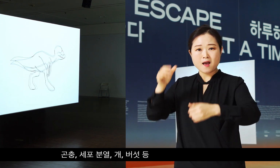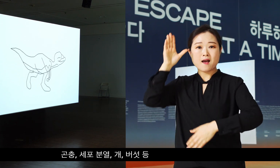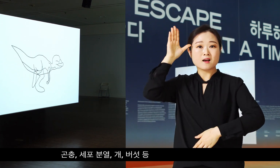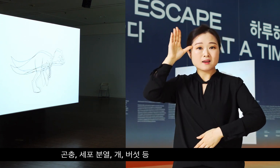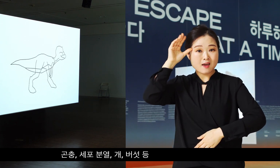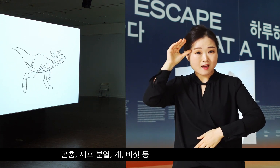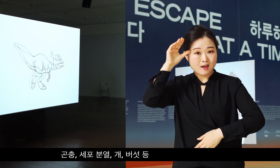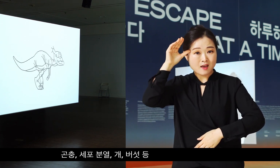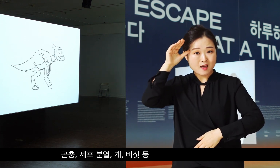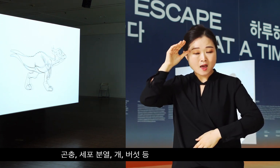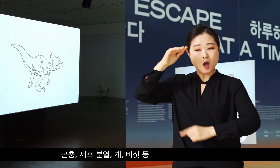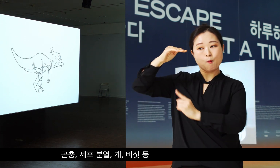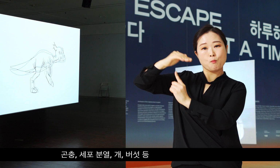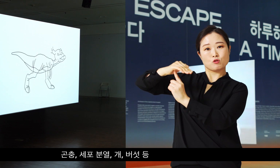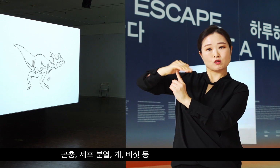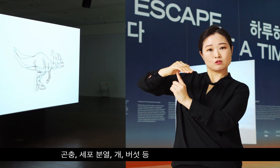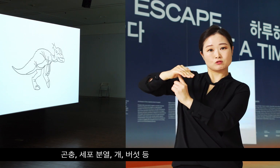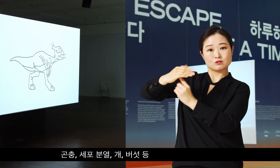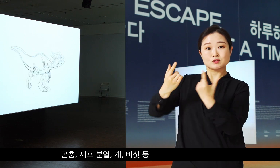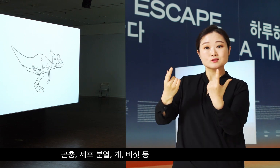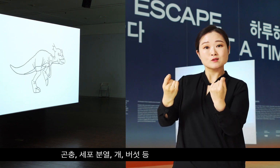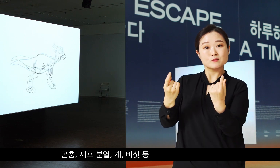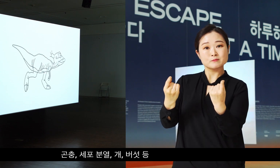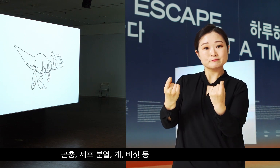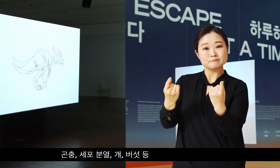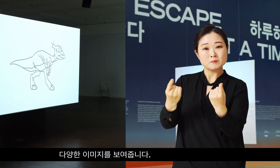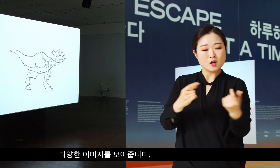등 다양한 이미지를 보여줍니다.